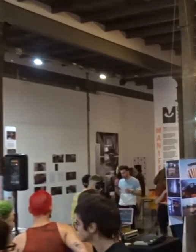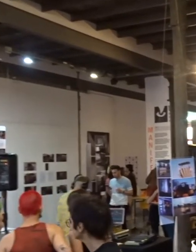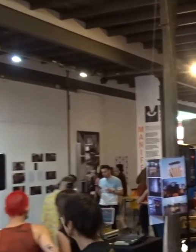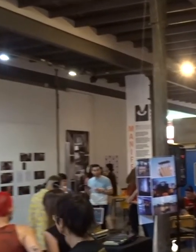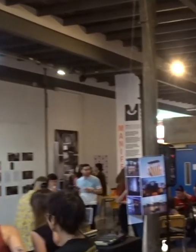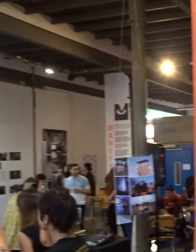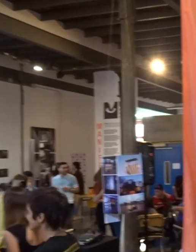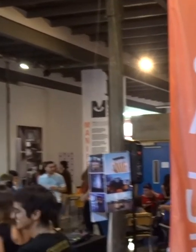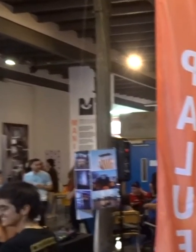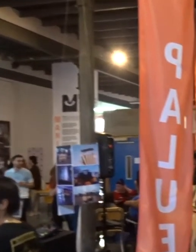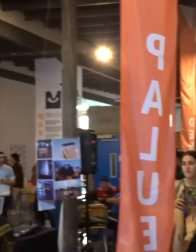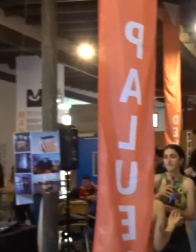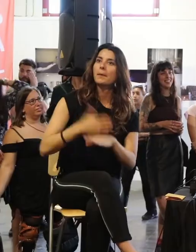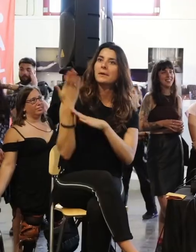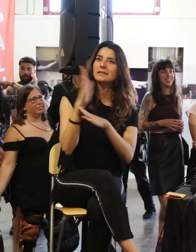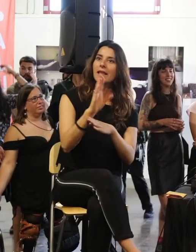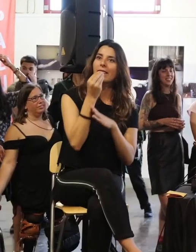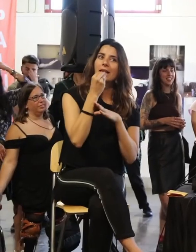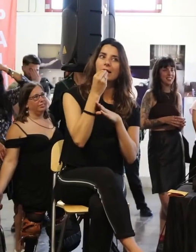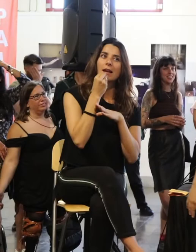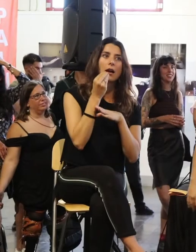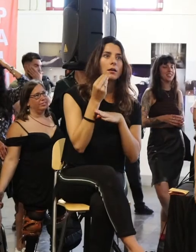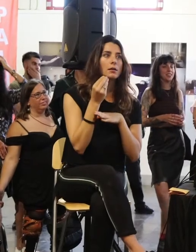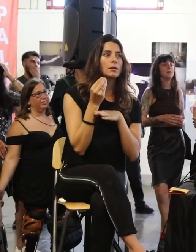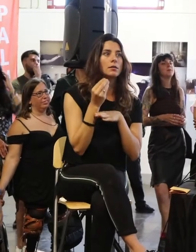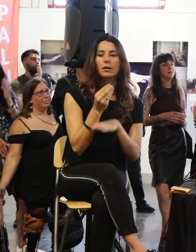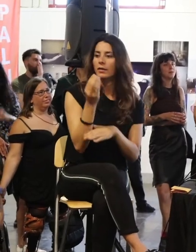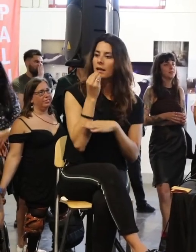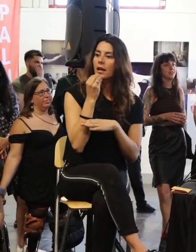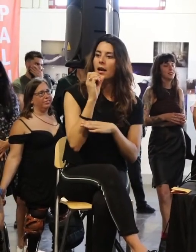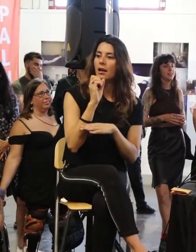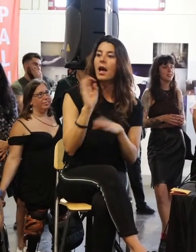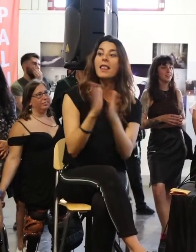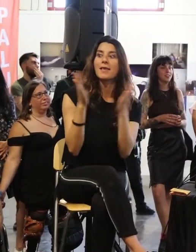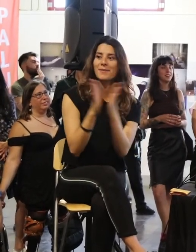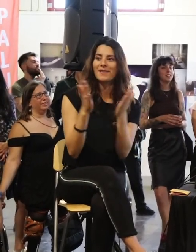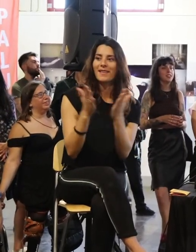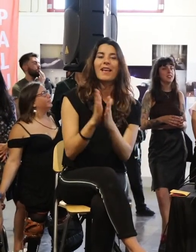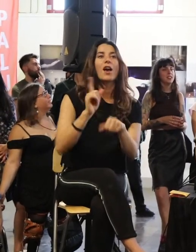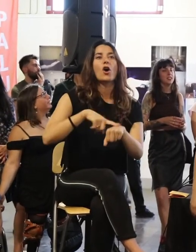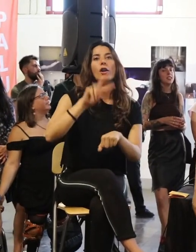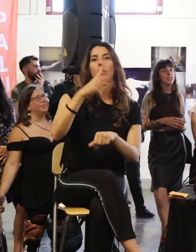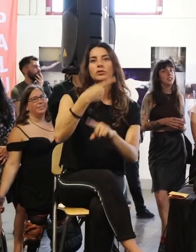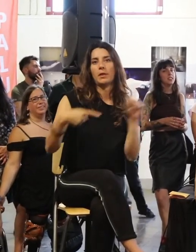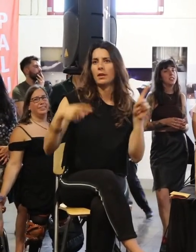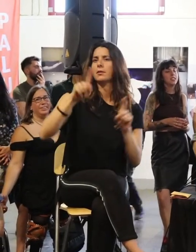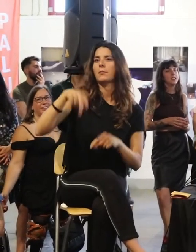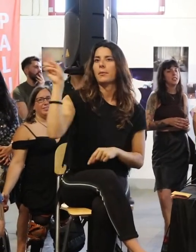Quinta Cancer. Palmatí. Palmatí, 12:30. Palmero. Pa también. Vale.